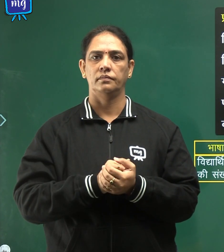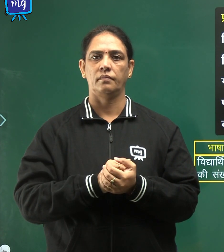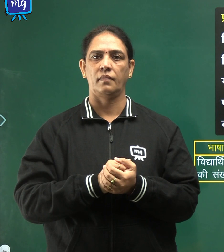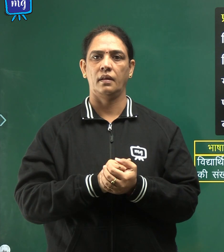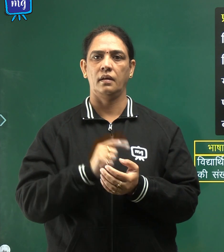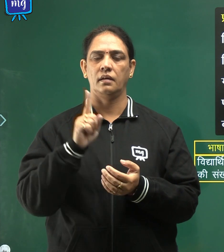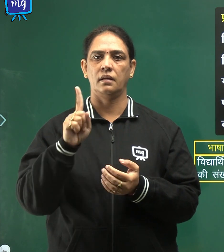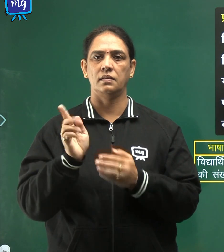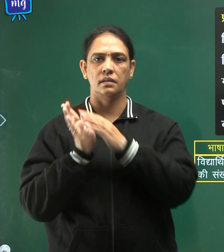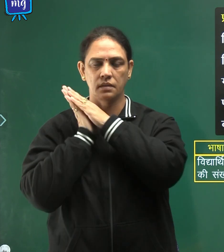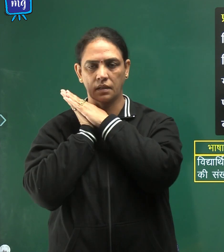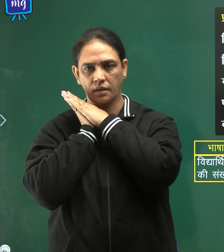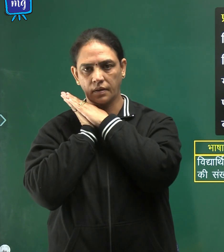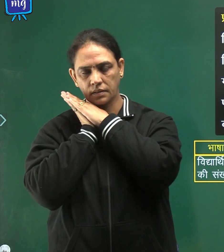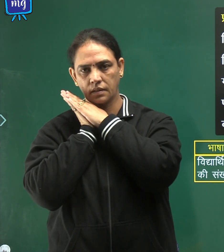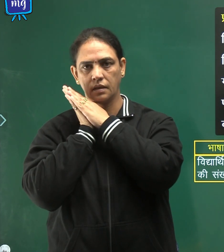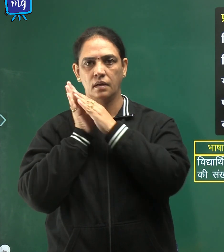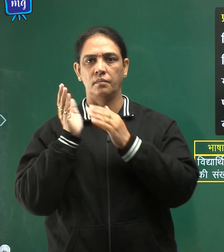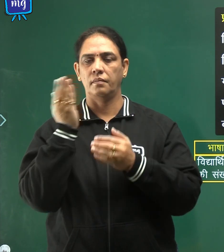किसी छात्रावास में